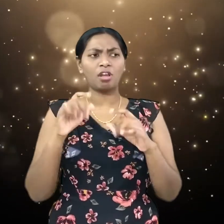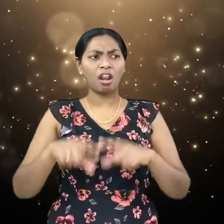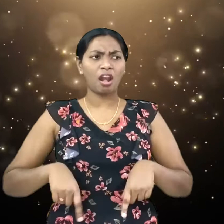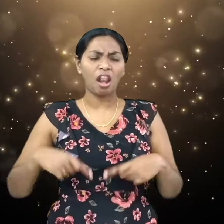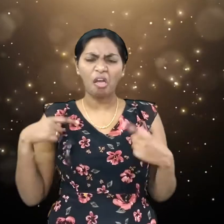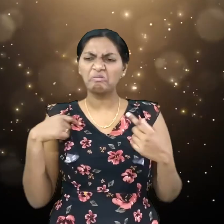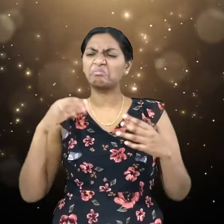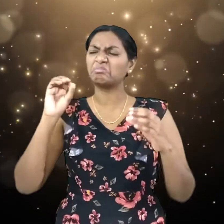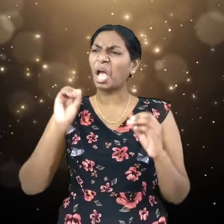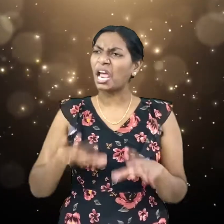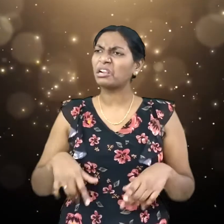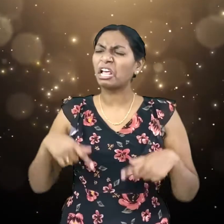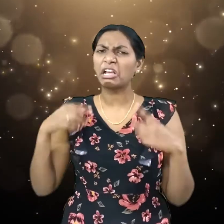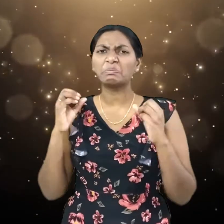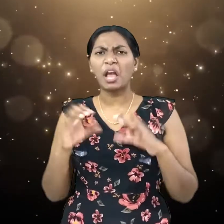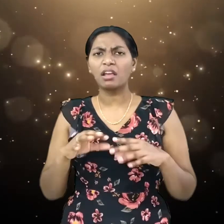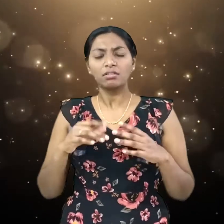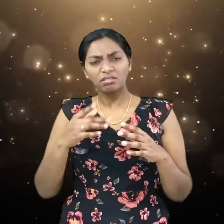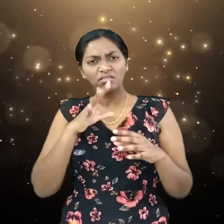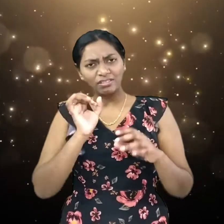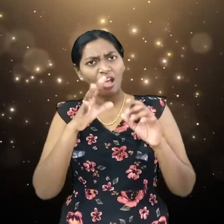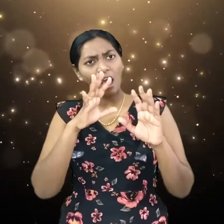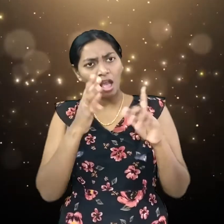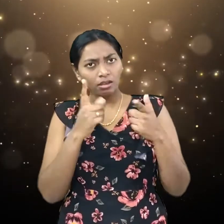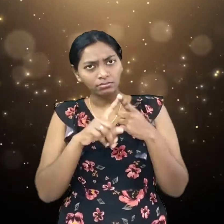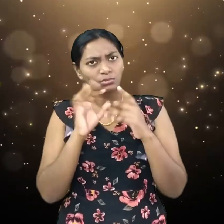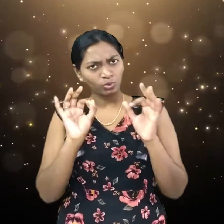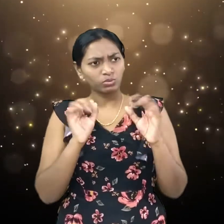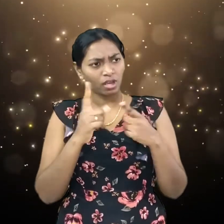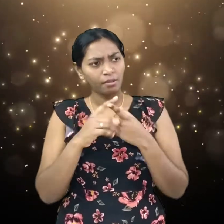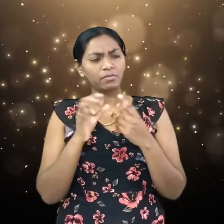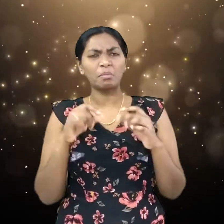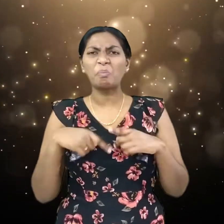जिंदगी भर वो सोचते रहते मेरे साथ बुरा क्यों हुआ, मैं कहता हूं अच्छा हुआ आपके साथ, बुरा नहीं हुआ है।